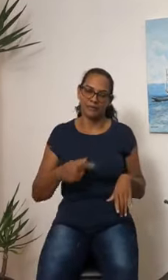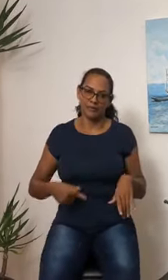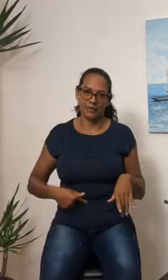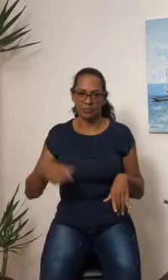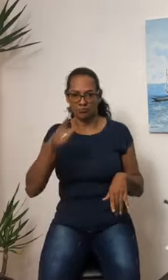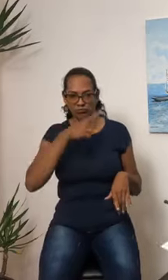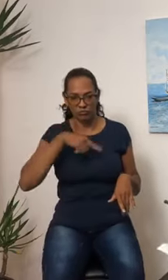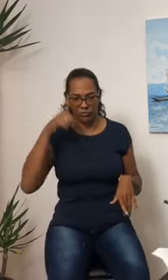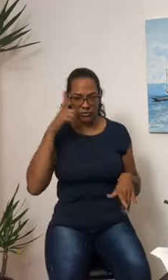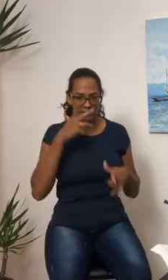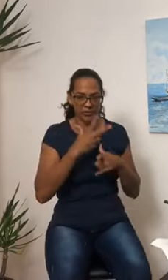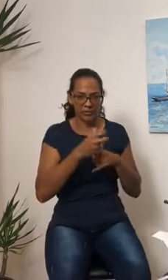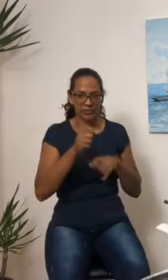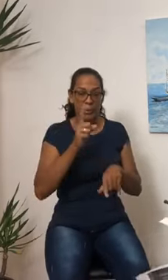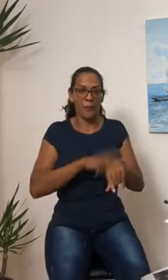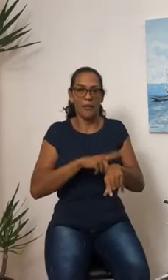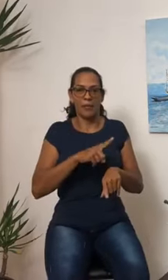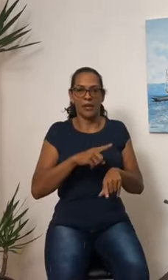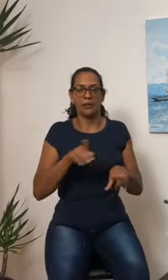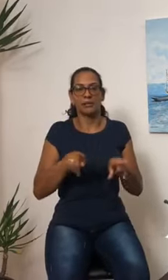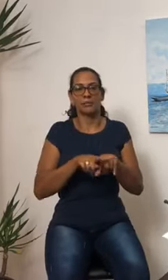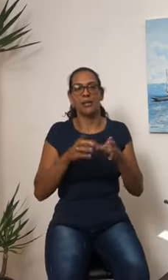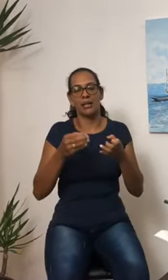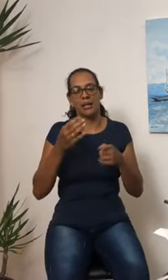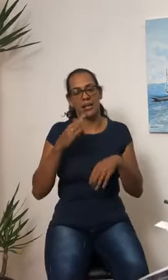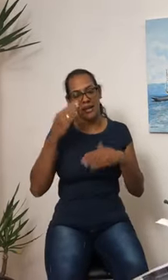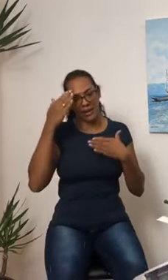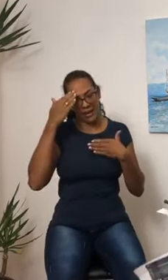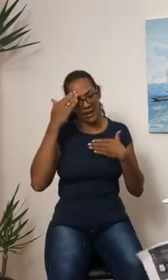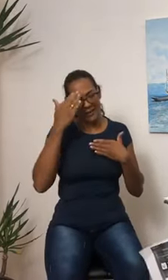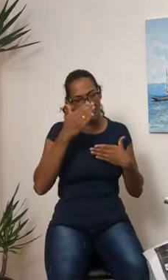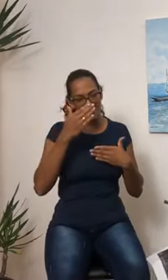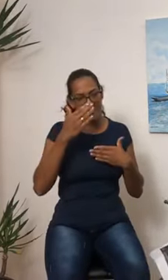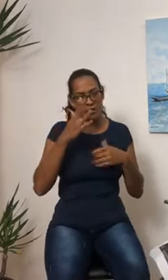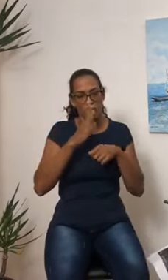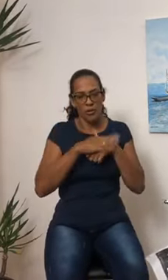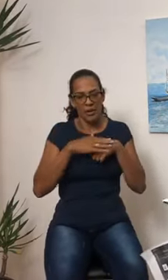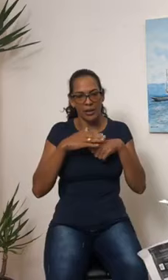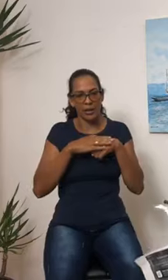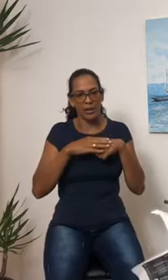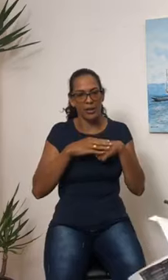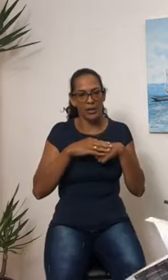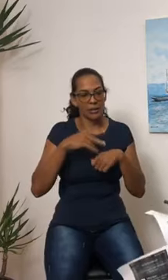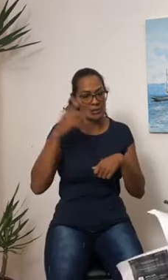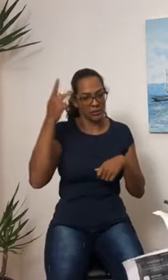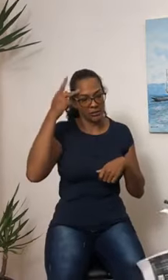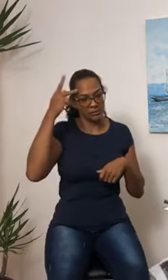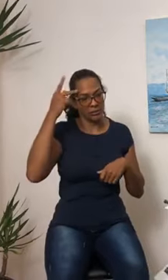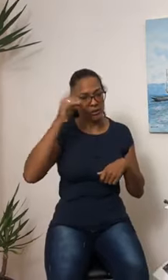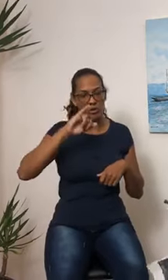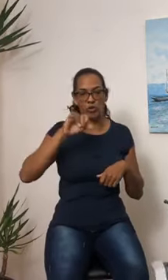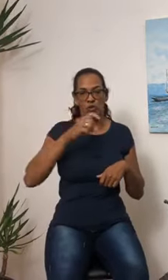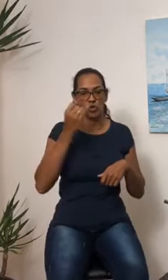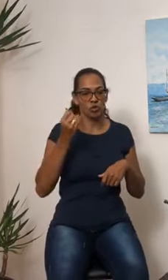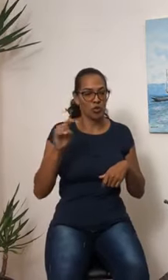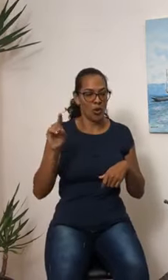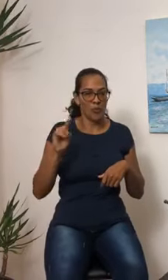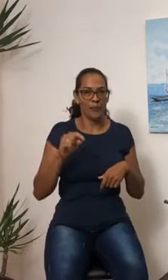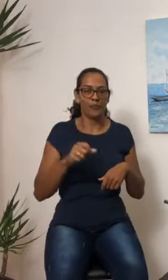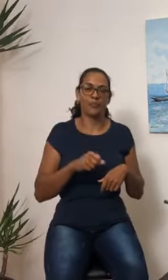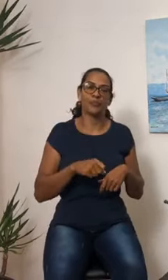gente vencer esse momento. Também quero agradecer o carinho do João Quiroz Saltos, né, em São Paulo, né, que continue